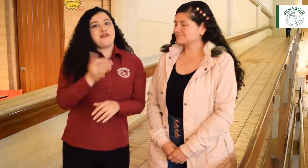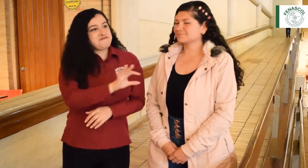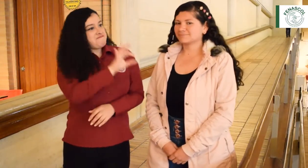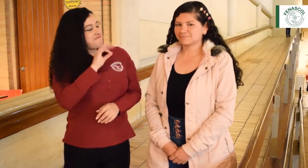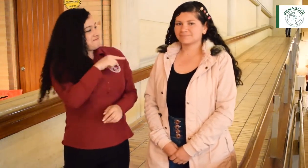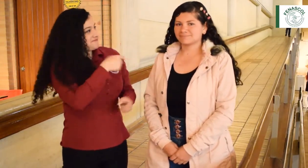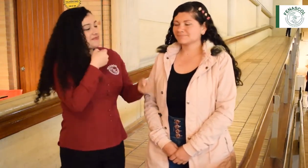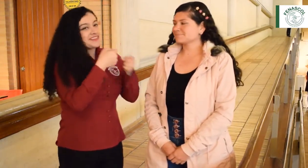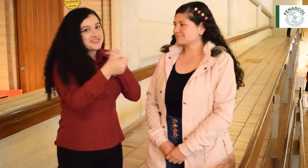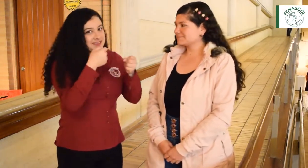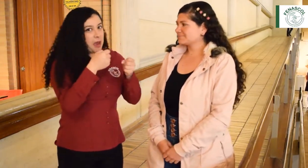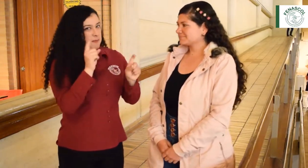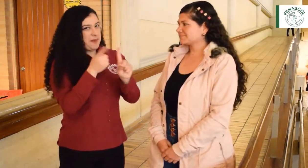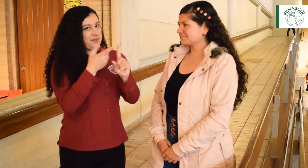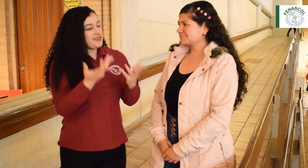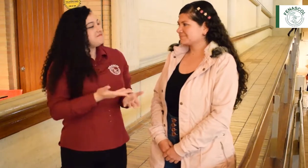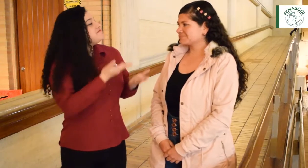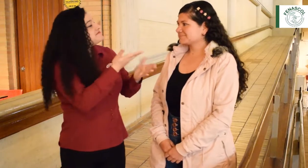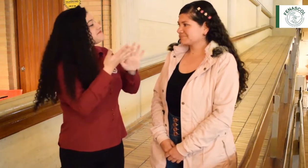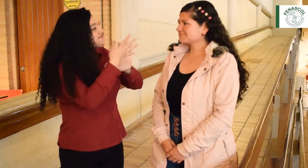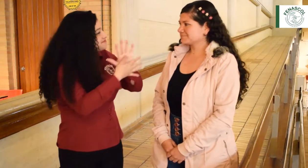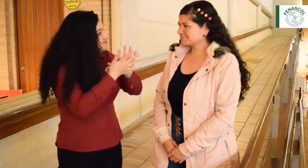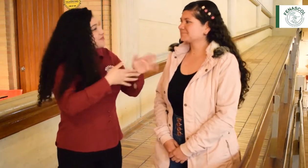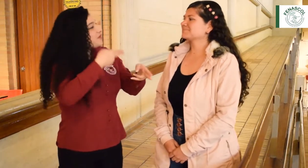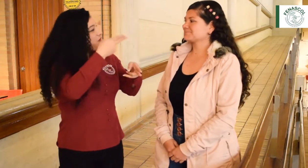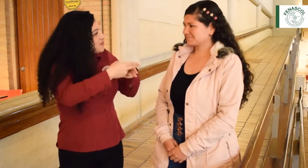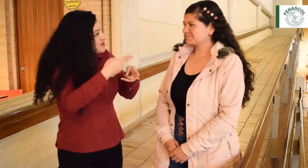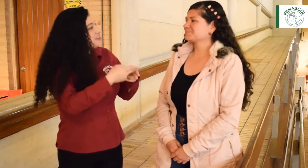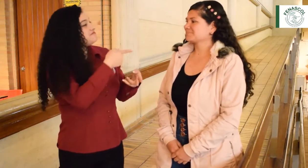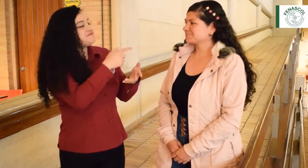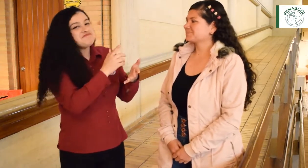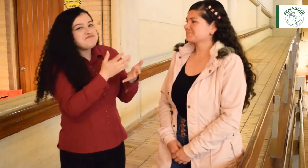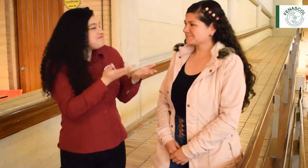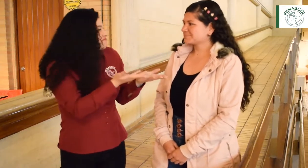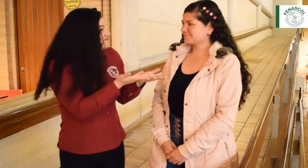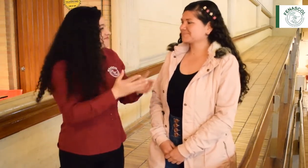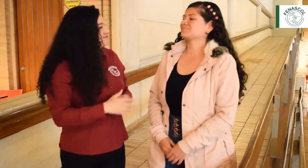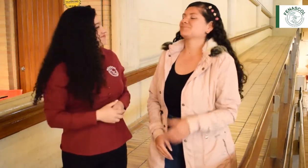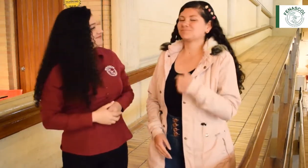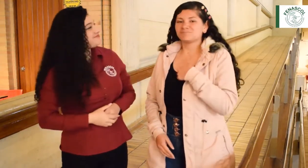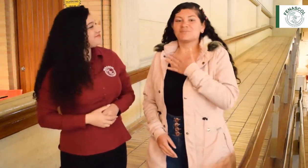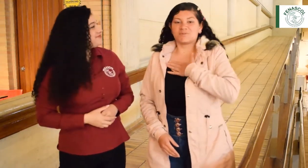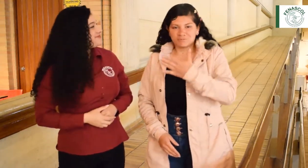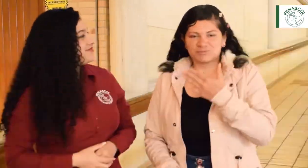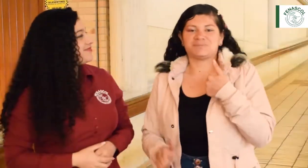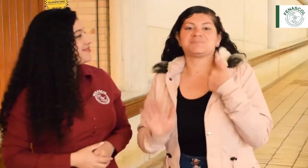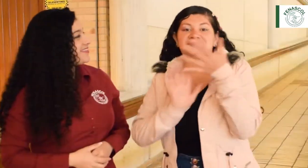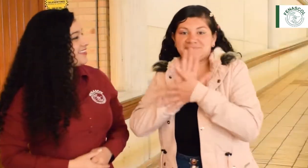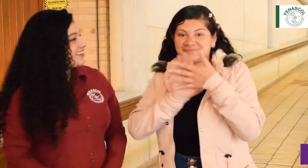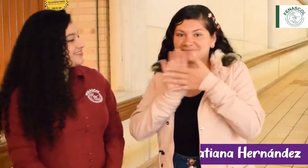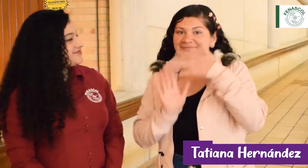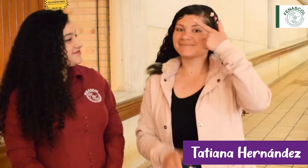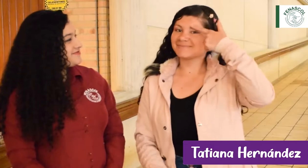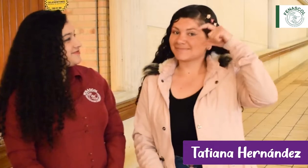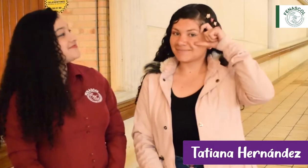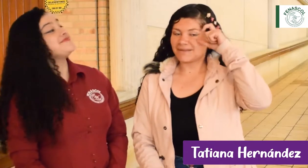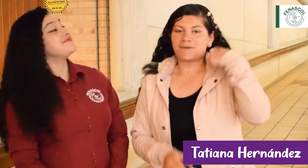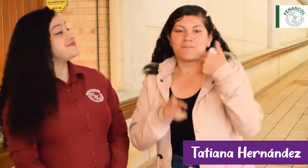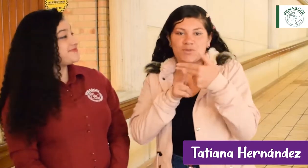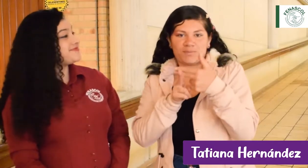encuentro con una de sus asistentes me gustaría primero que te presentaras Cuál es tu nombre y tu seña mucho gusto Esta es mi seña y